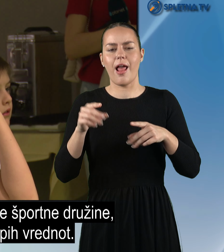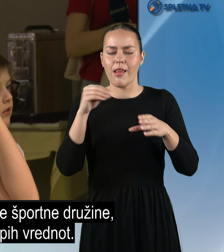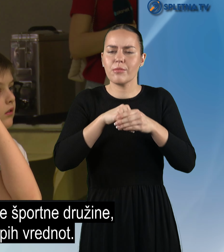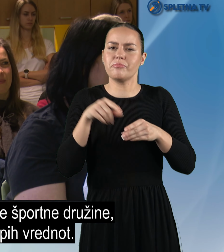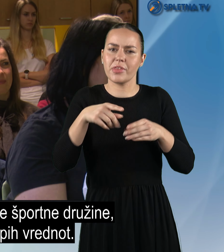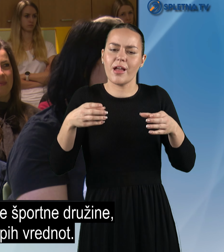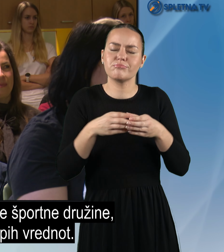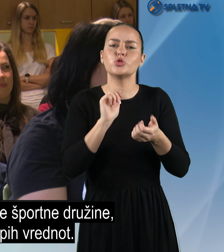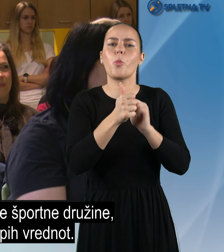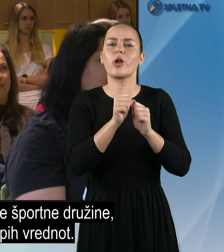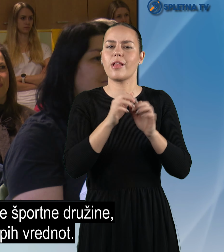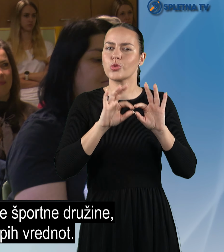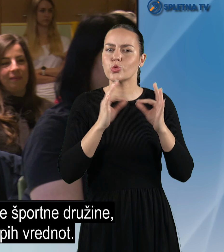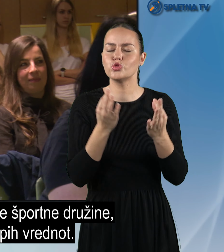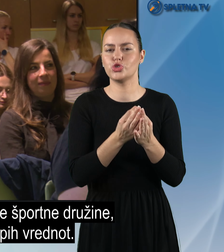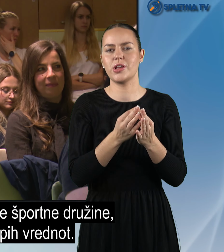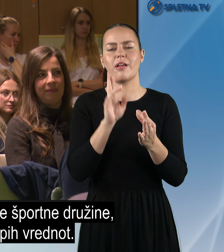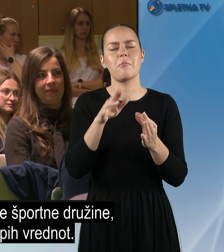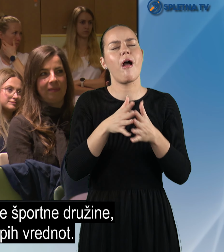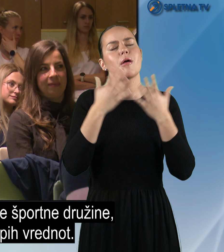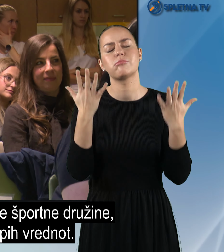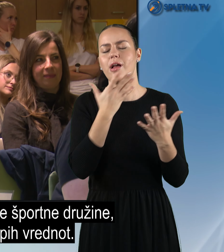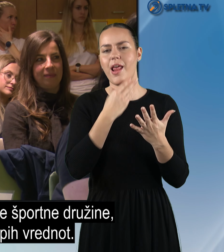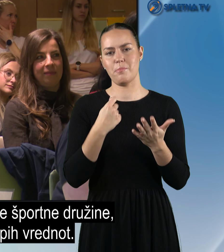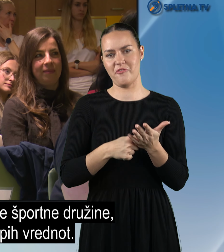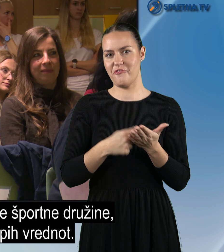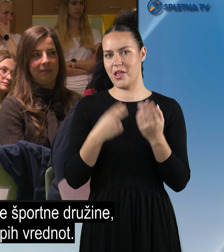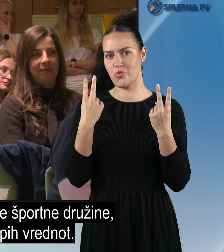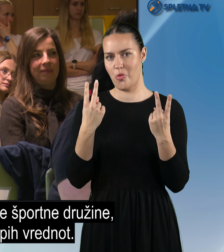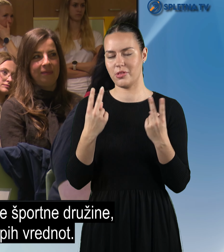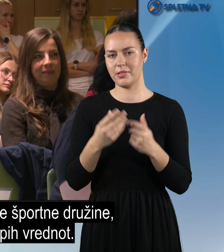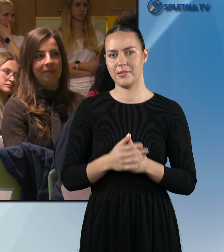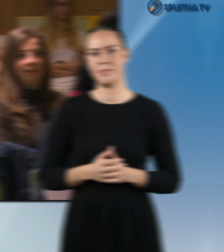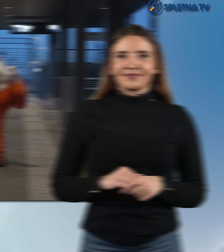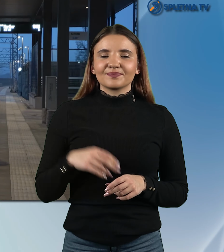družine, ki ima en kup lepih vrednot.